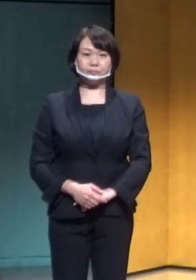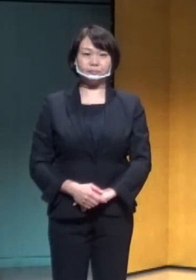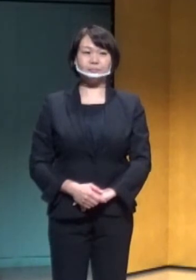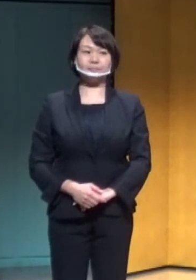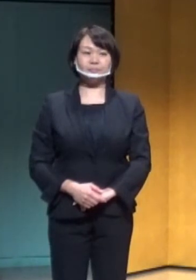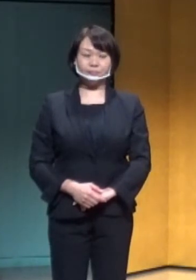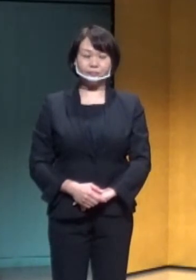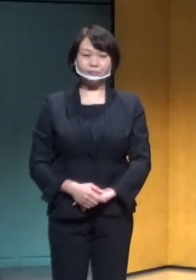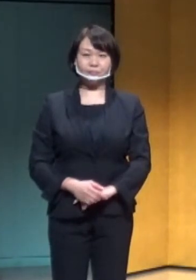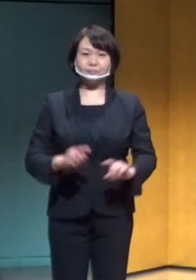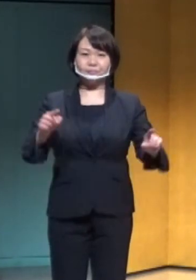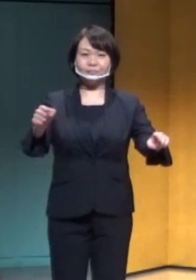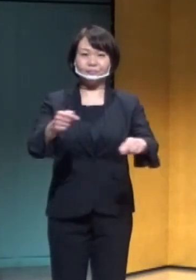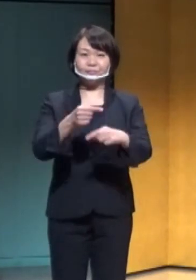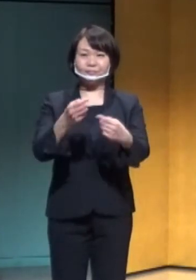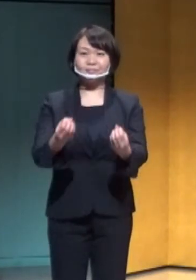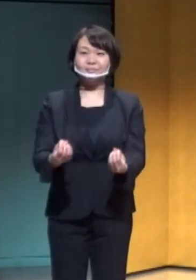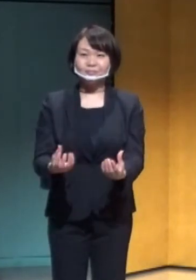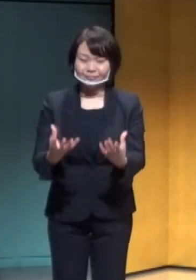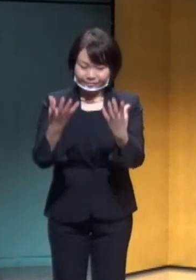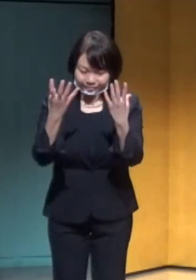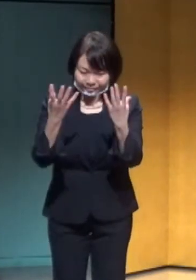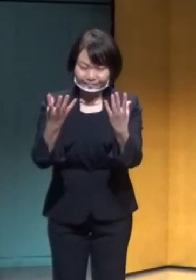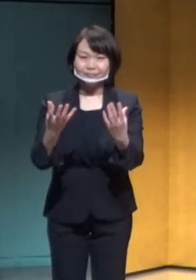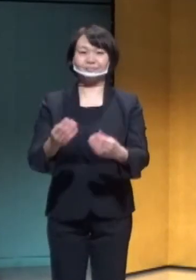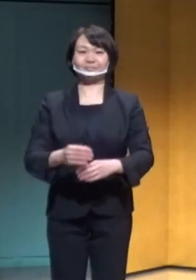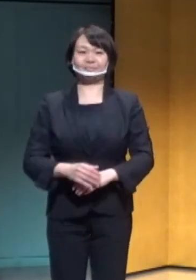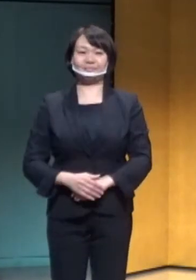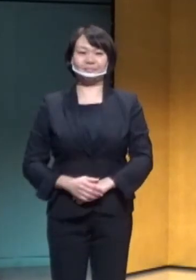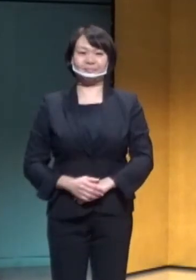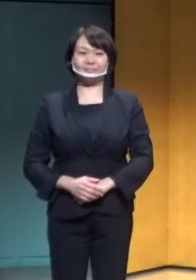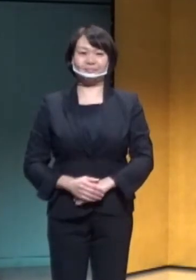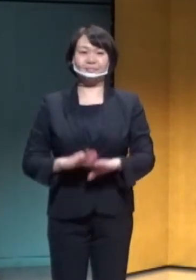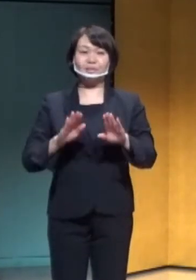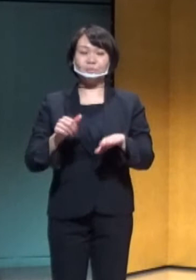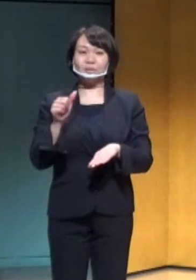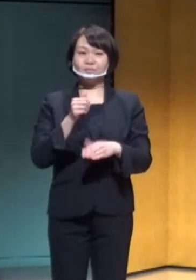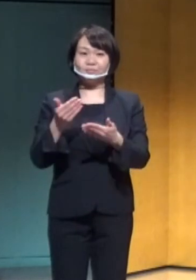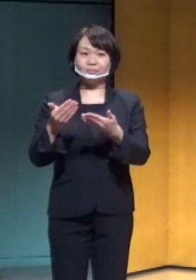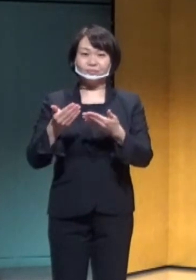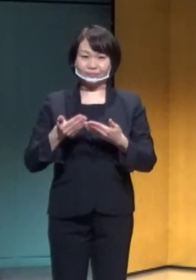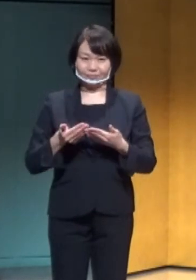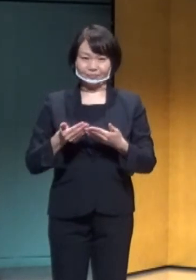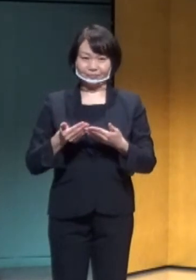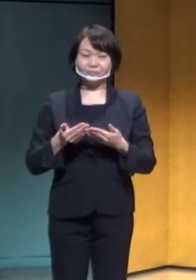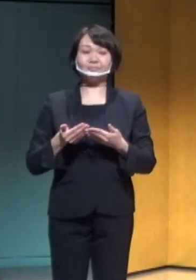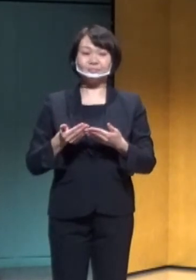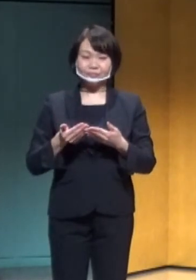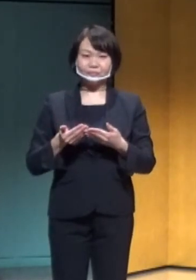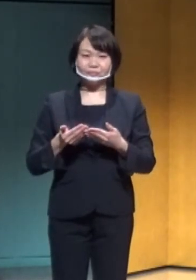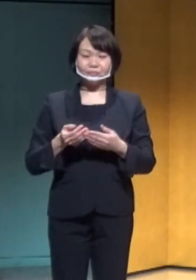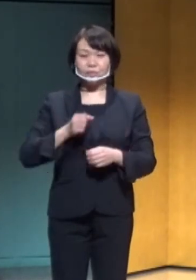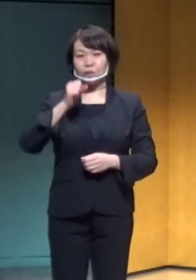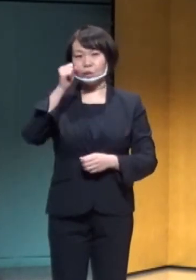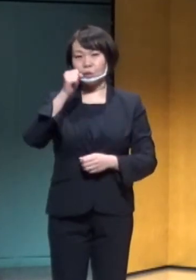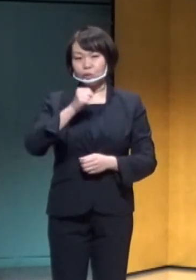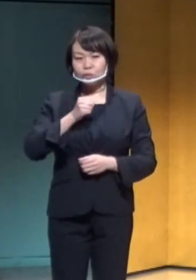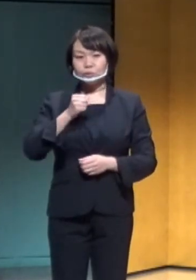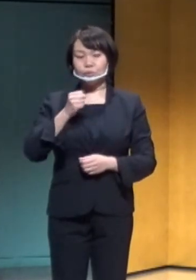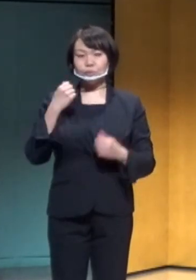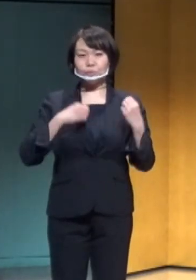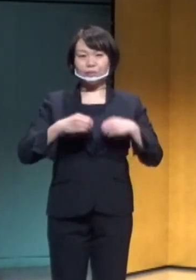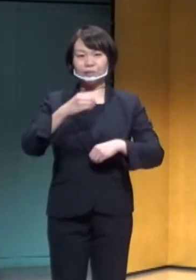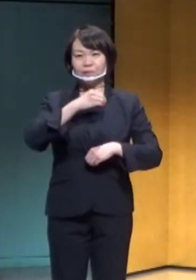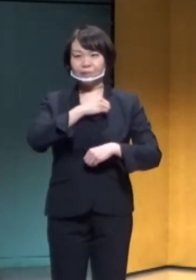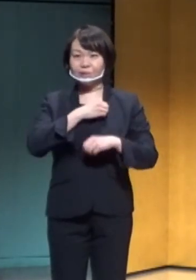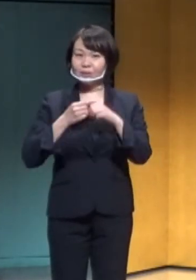改めまして、皆様新年明けましておめでとうございます。ご紹介賜りました、先の衆議院選挙で、